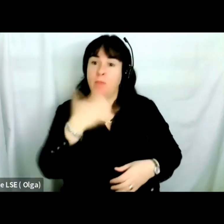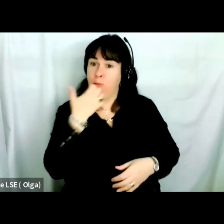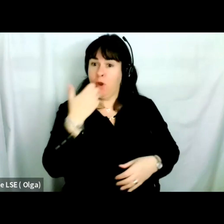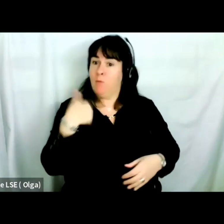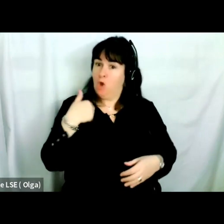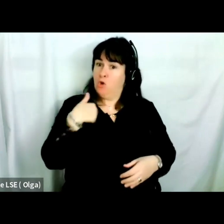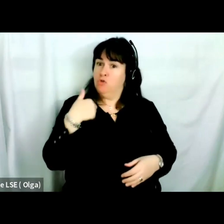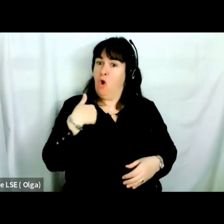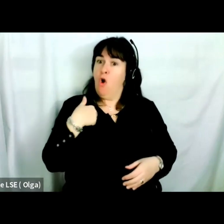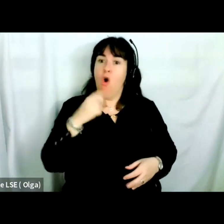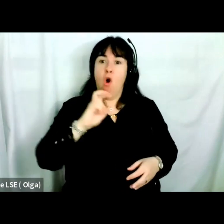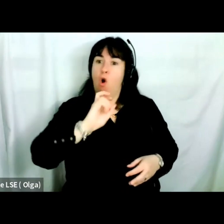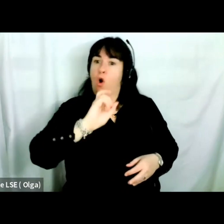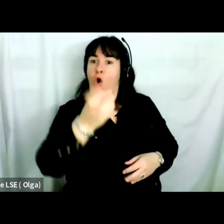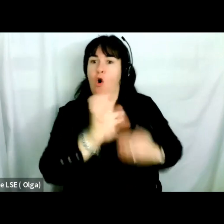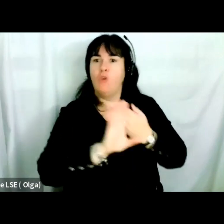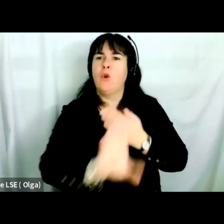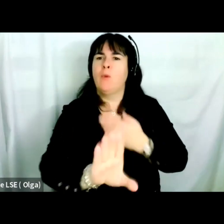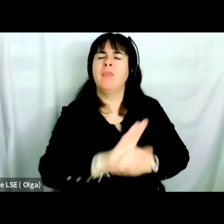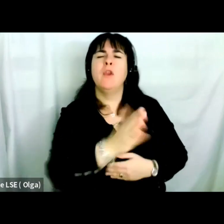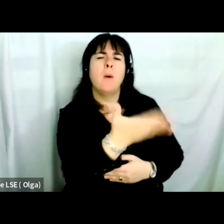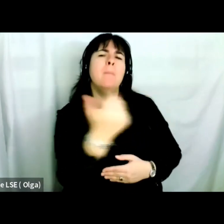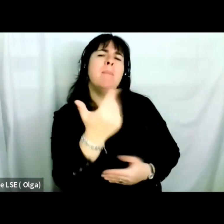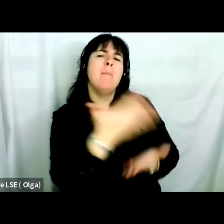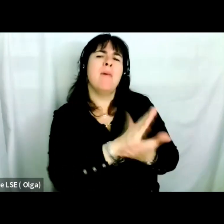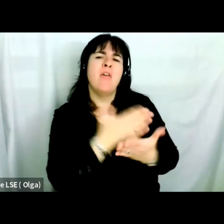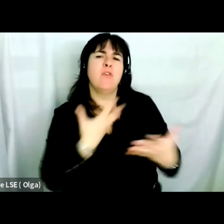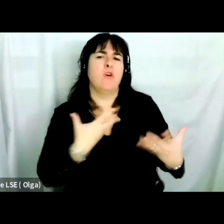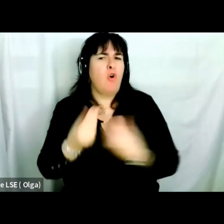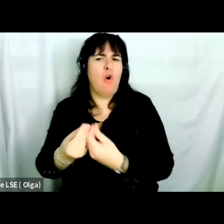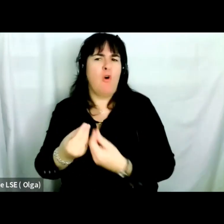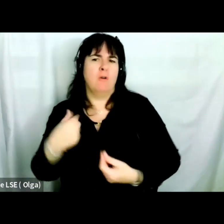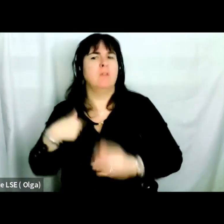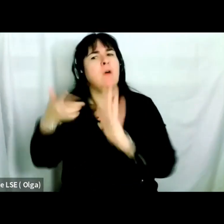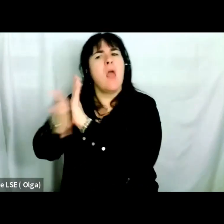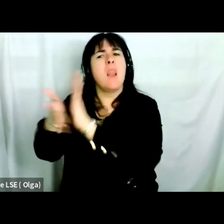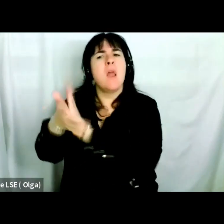mí me interesa. No, eso no es así. ¿Vale?